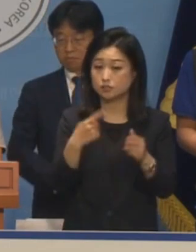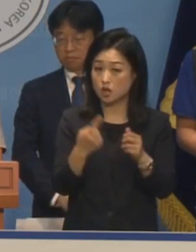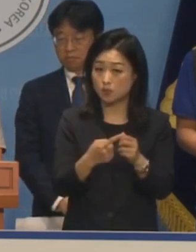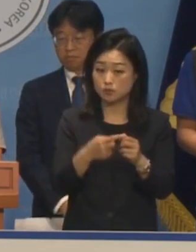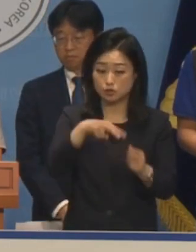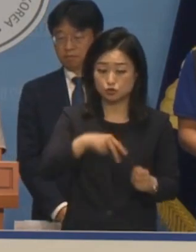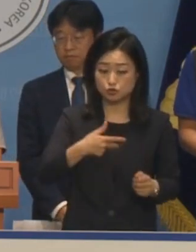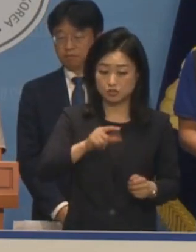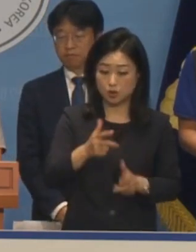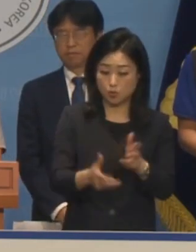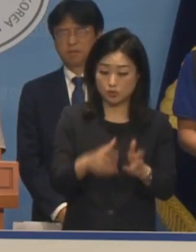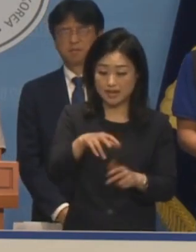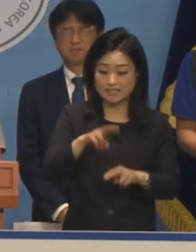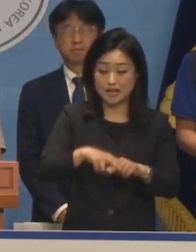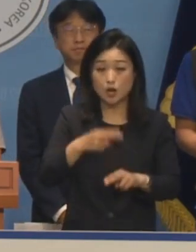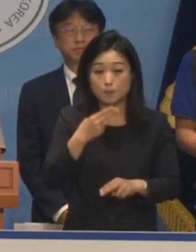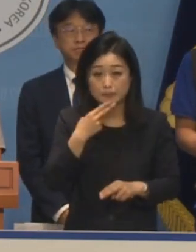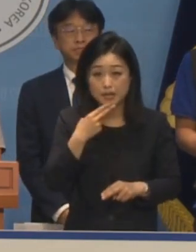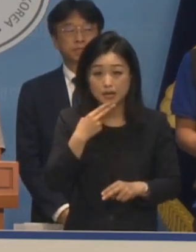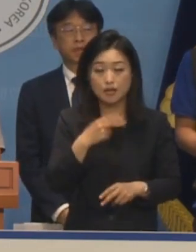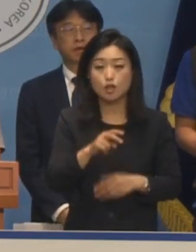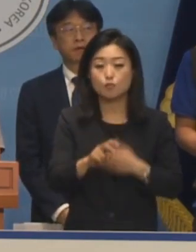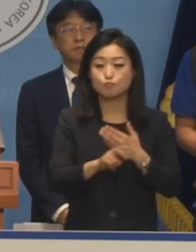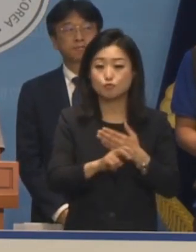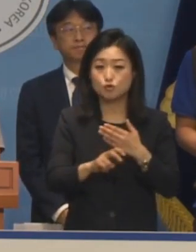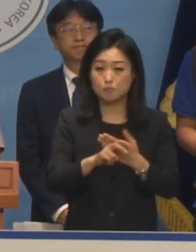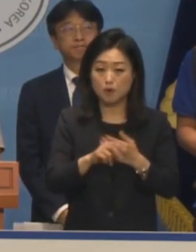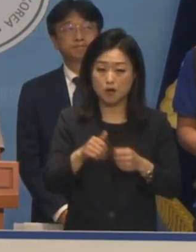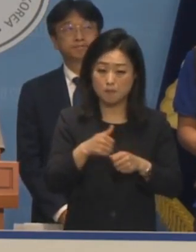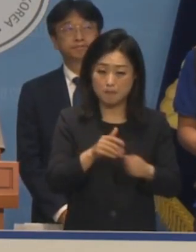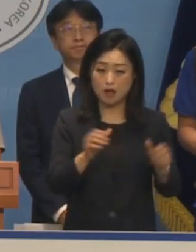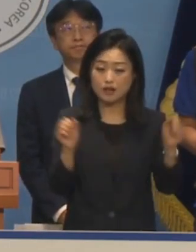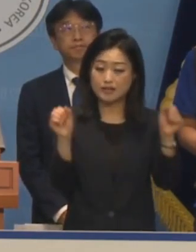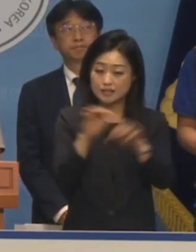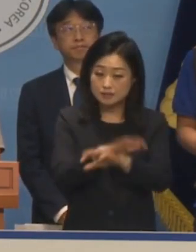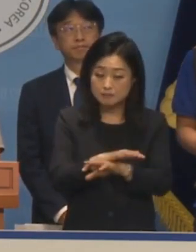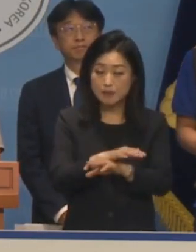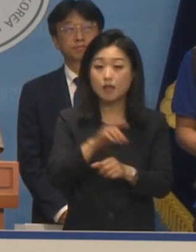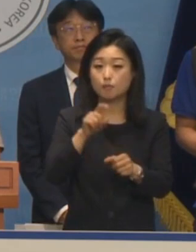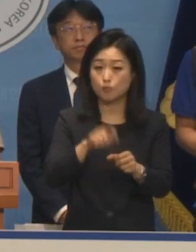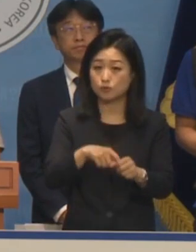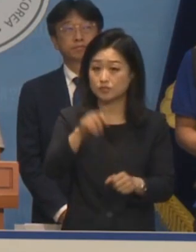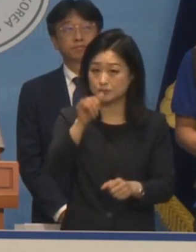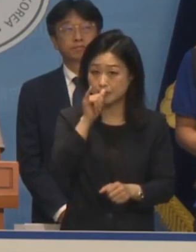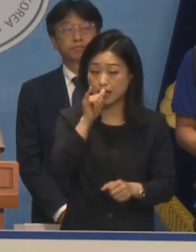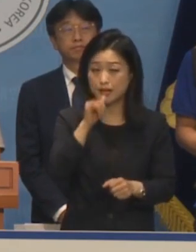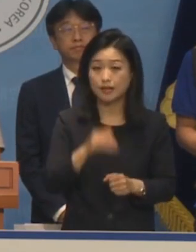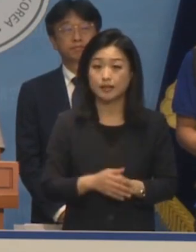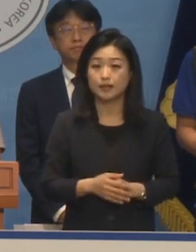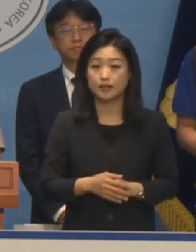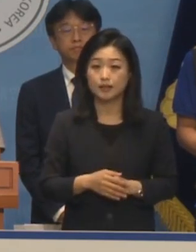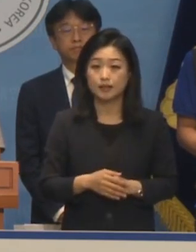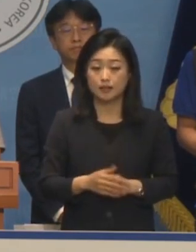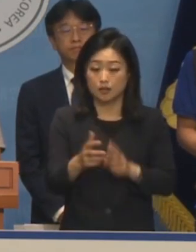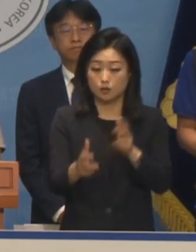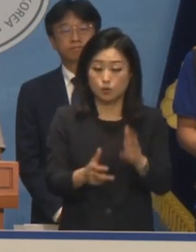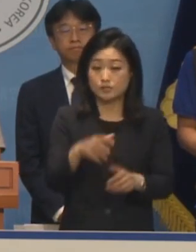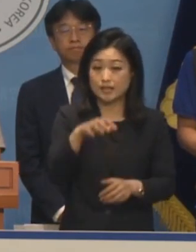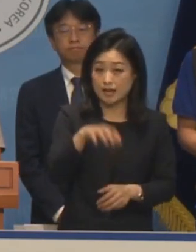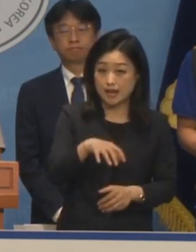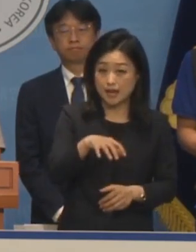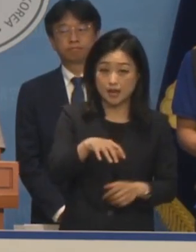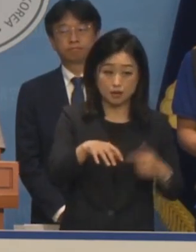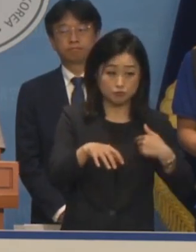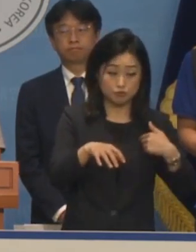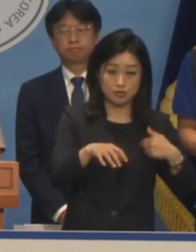순총 공장에 자리가 없다는 것은 불법파견 은폐를 전제로 하는 새빨간 거짓입니다 기전 정규직 공정에 우리는